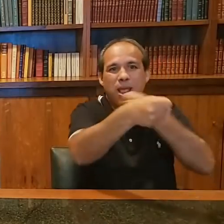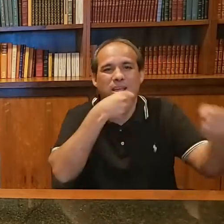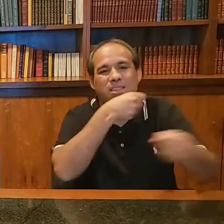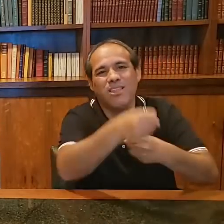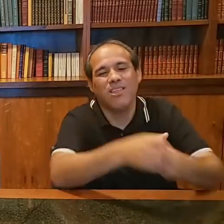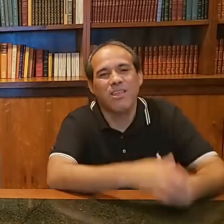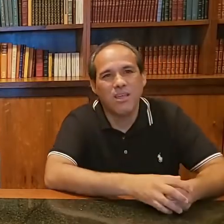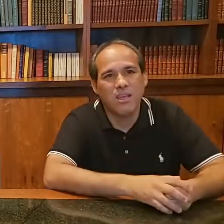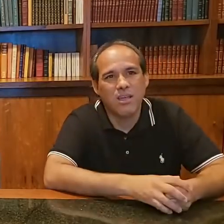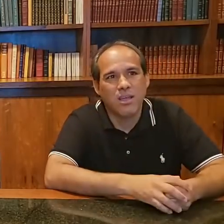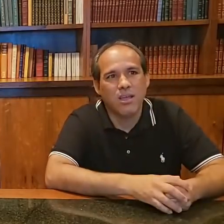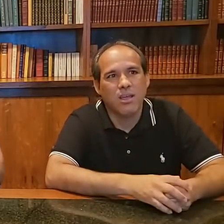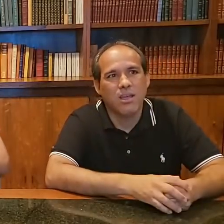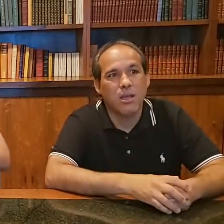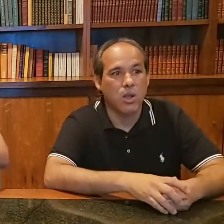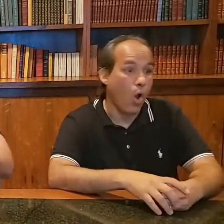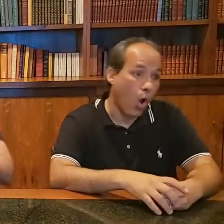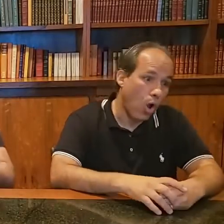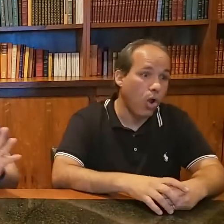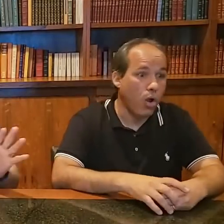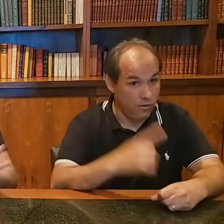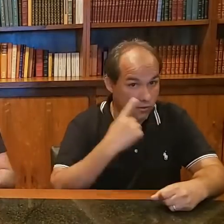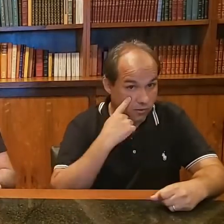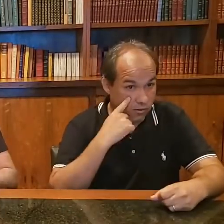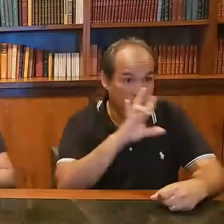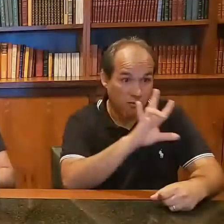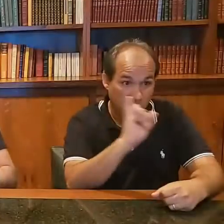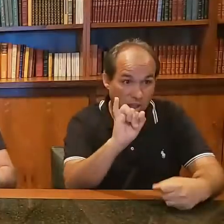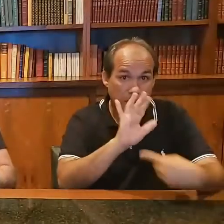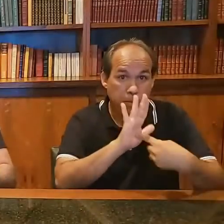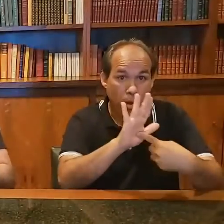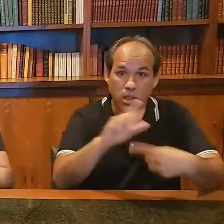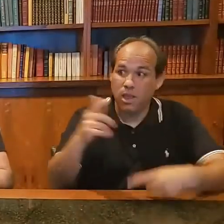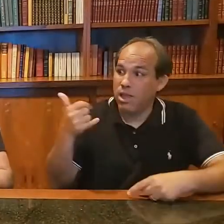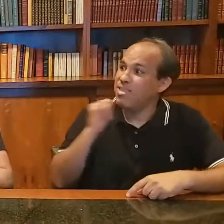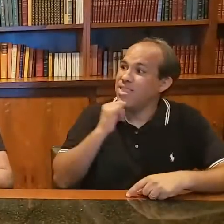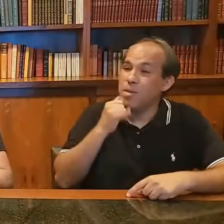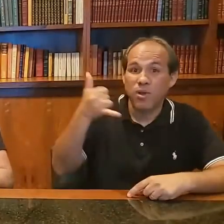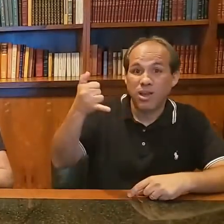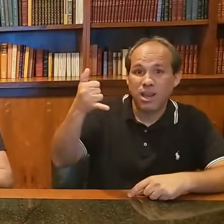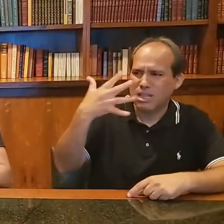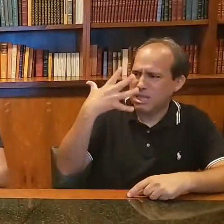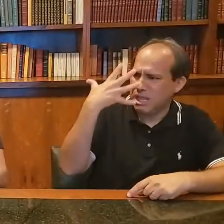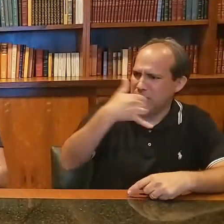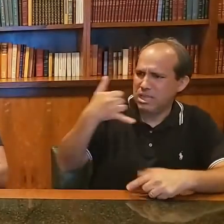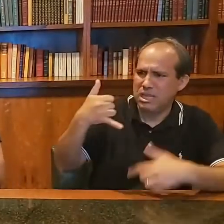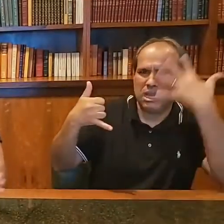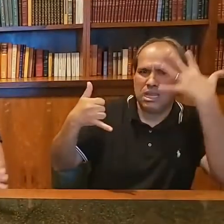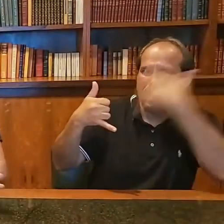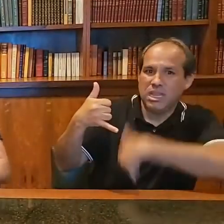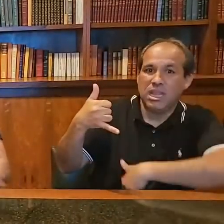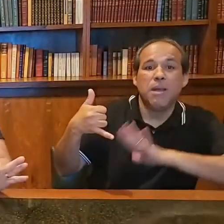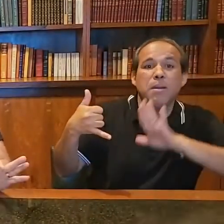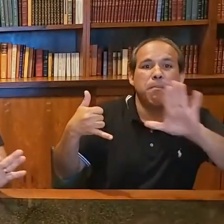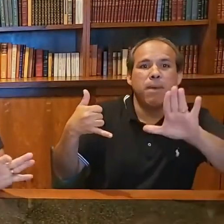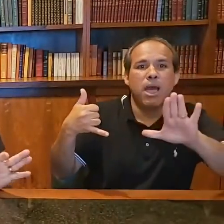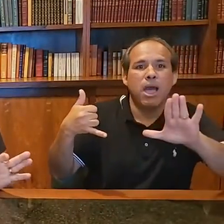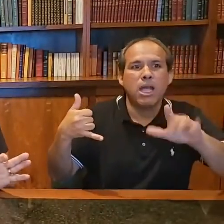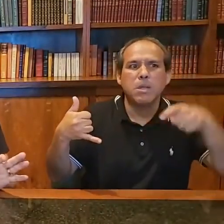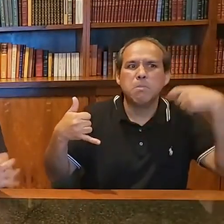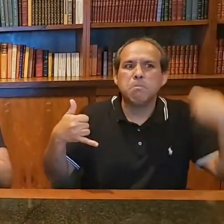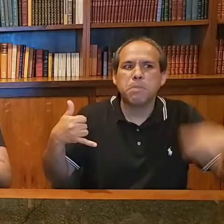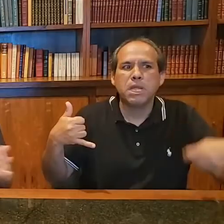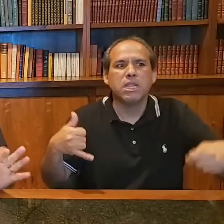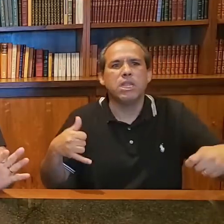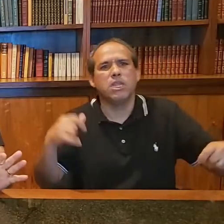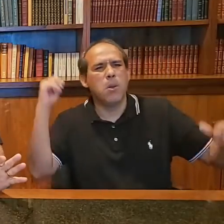com uma coisa já definida, né? Olha, você vai mostrar aqui que essa caneta aqui é muito bonita, né? Mas você tem que dar pancada no